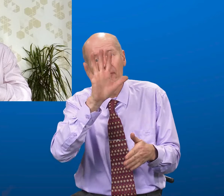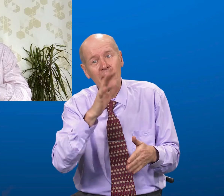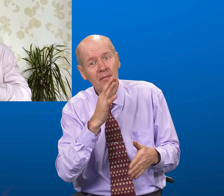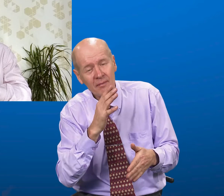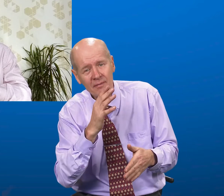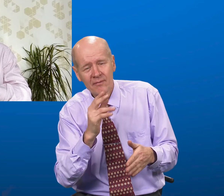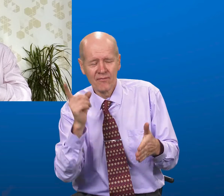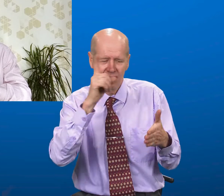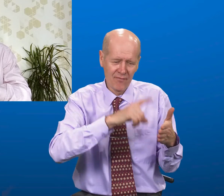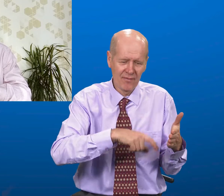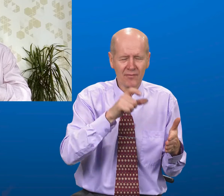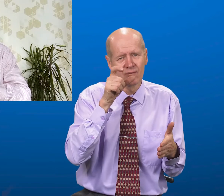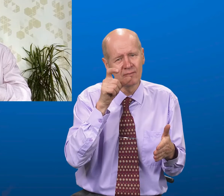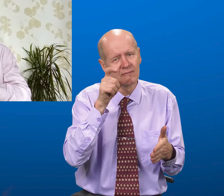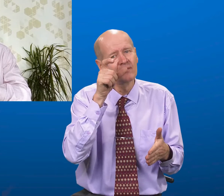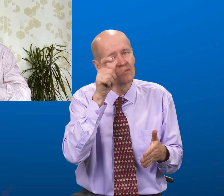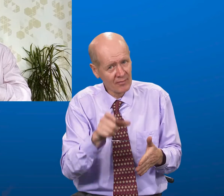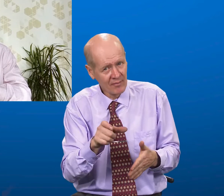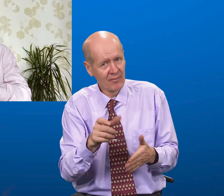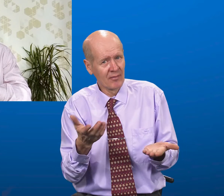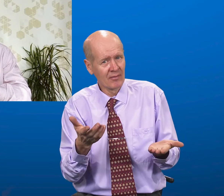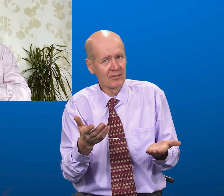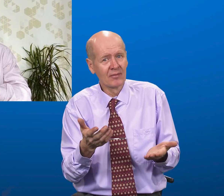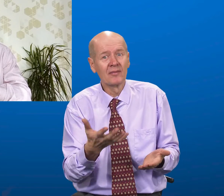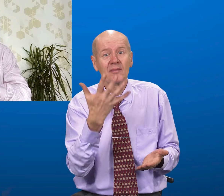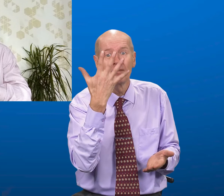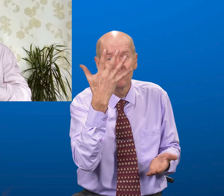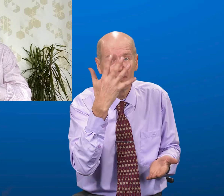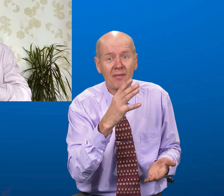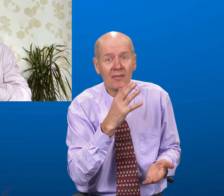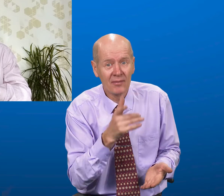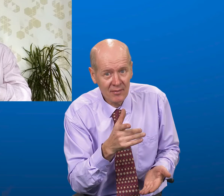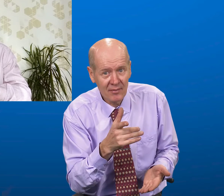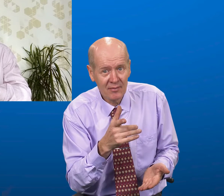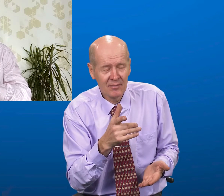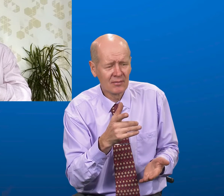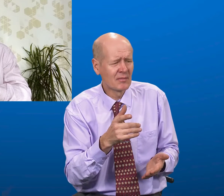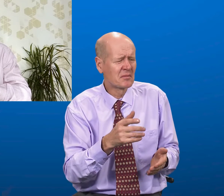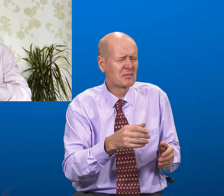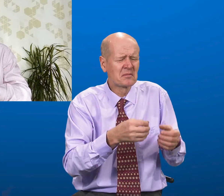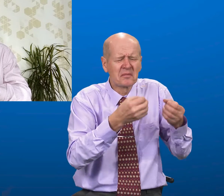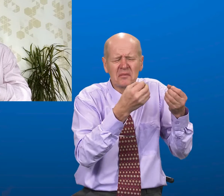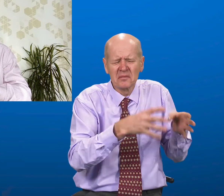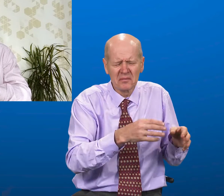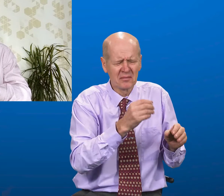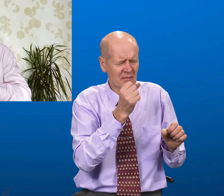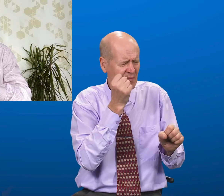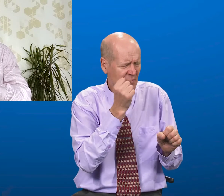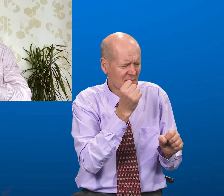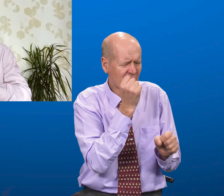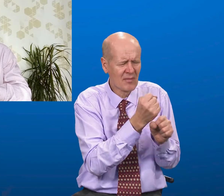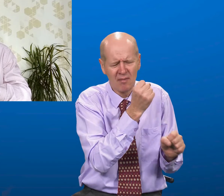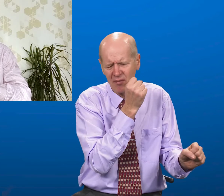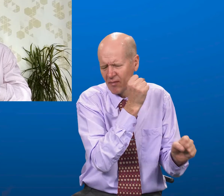лет последний был верующим человеком, и в течение этих 5 лет, от начальника шахты до простого